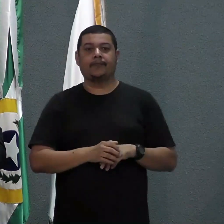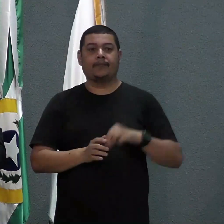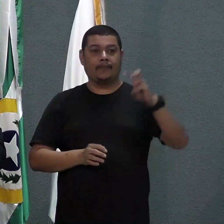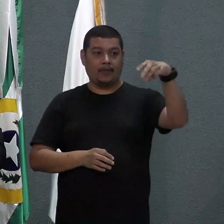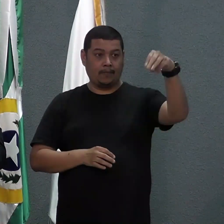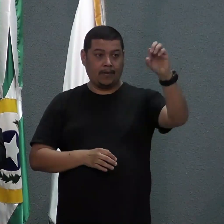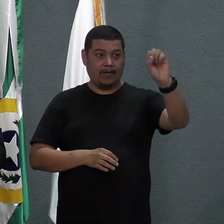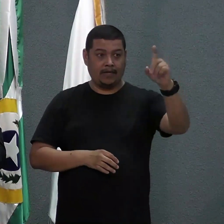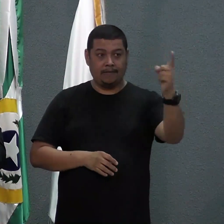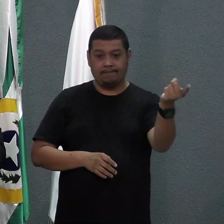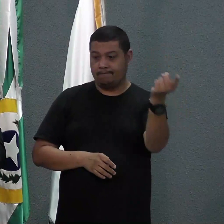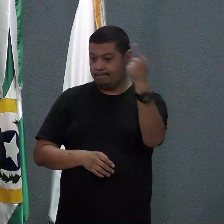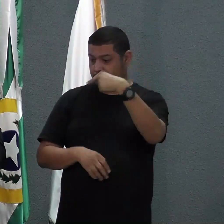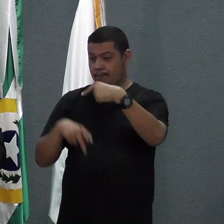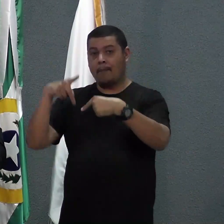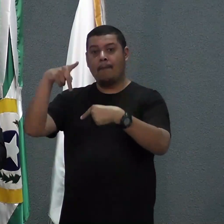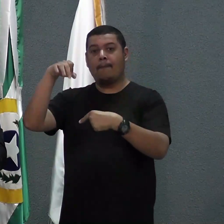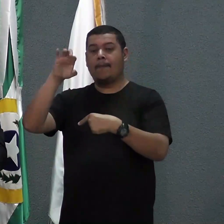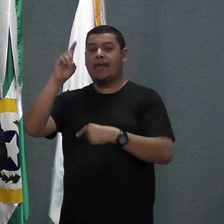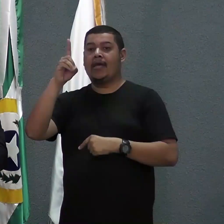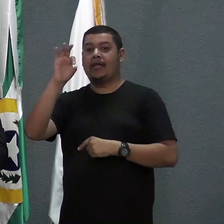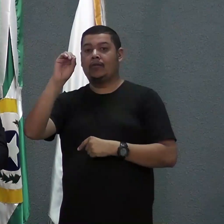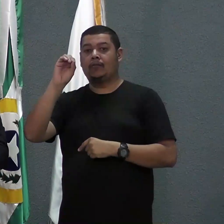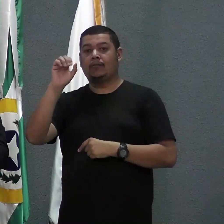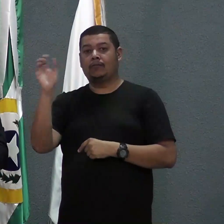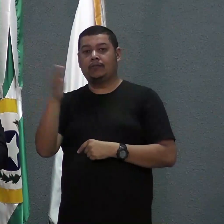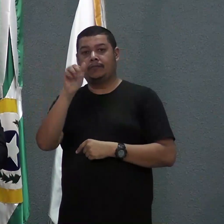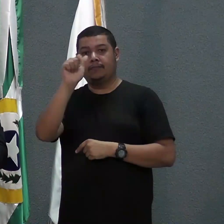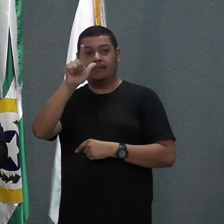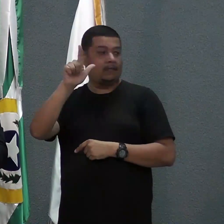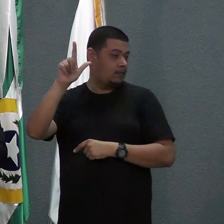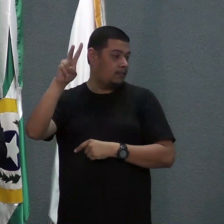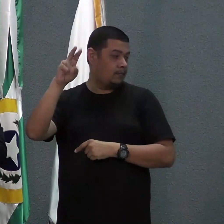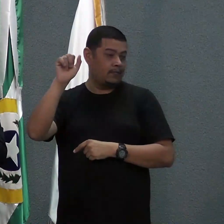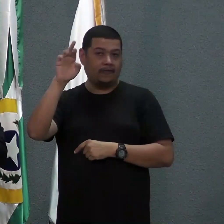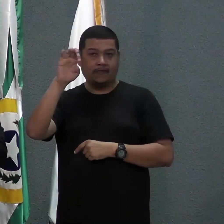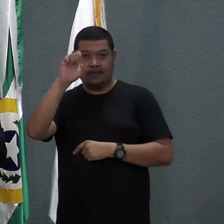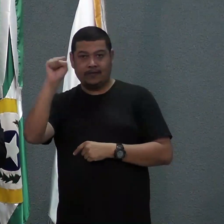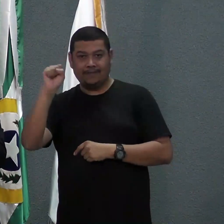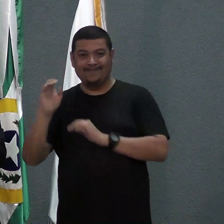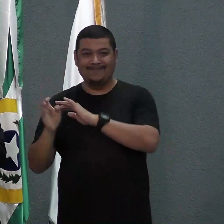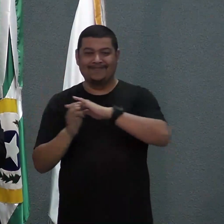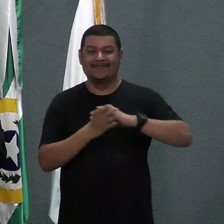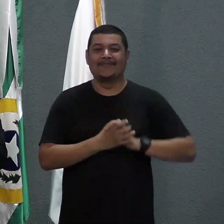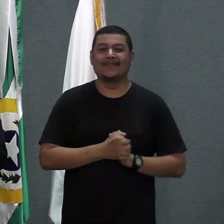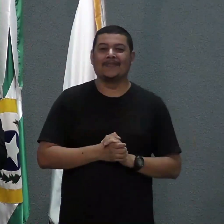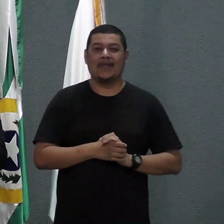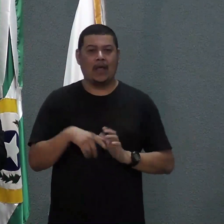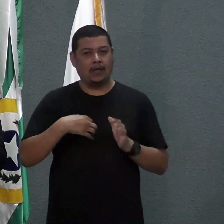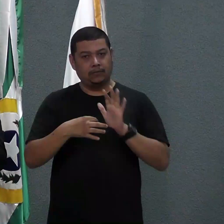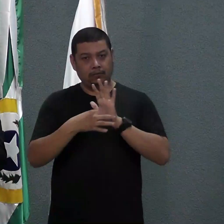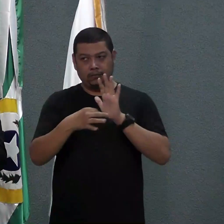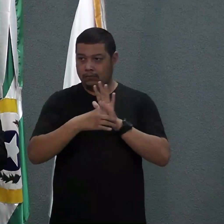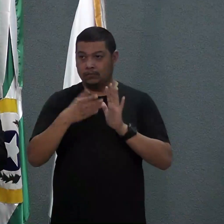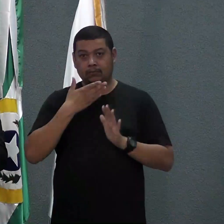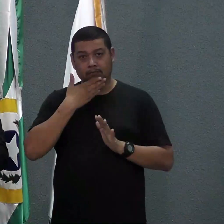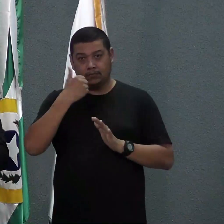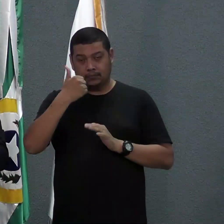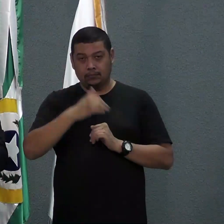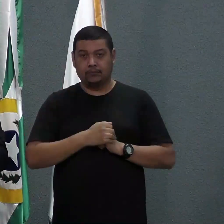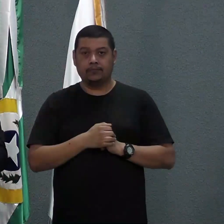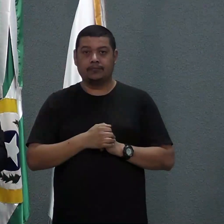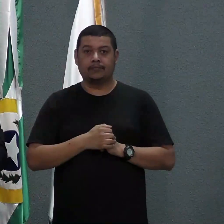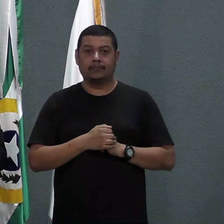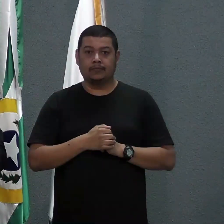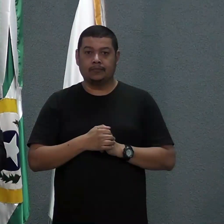Cabral, da linha 10 para a linha 9. Penso eu que a melhor ação com isso aí tudo é